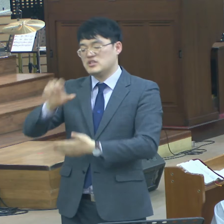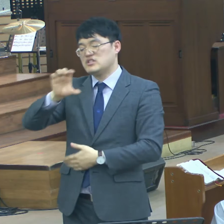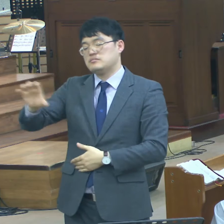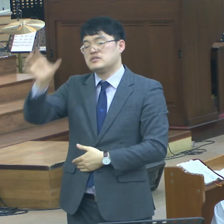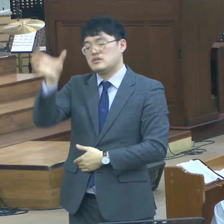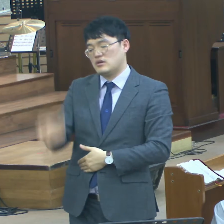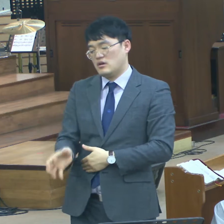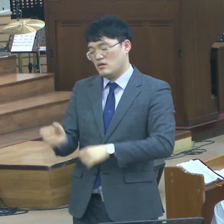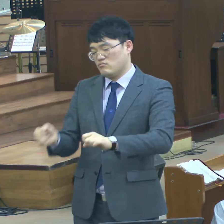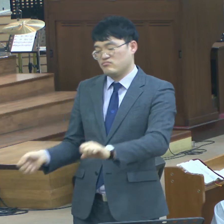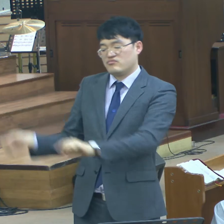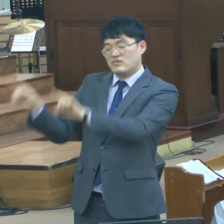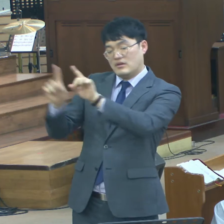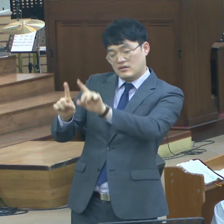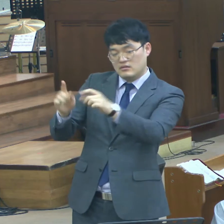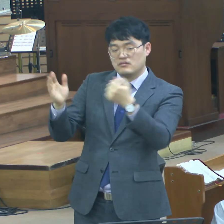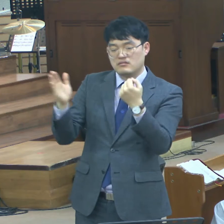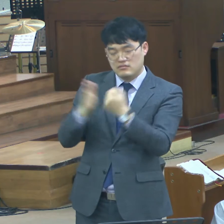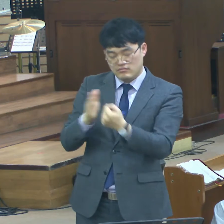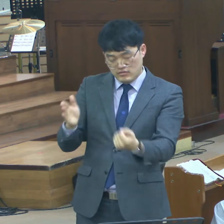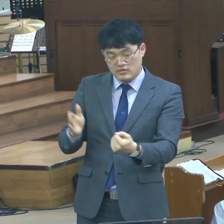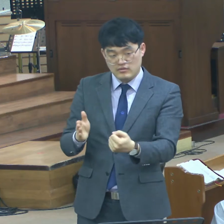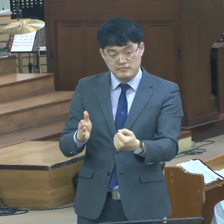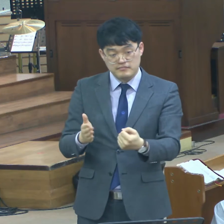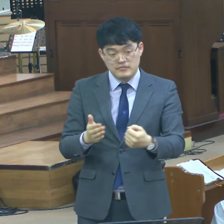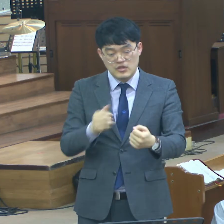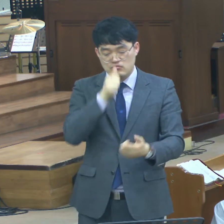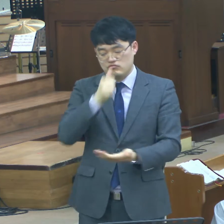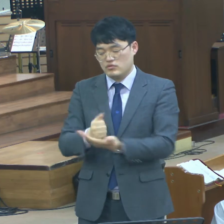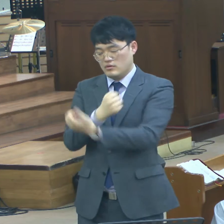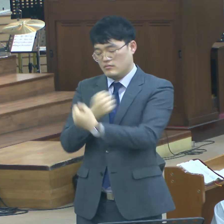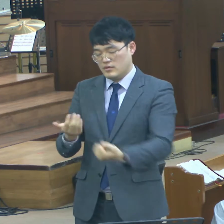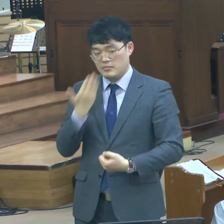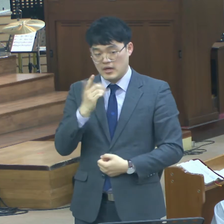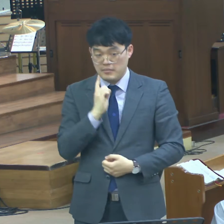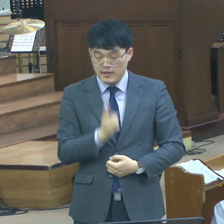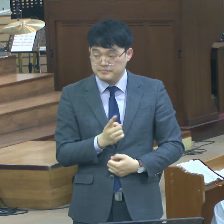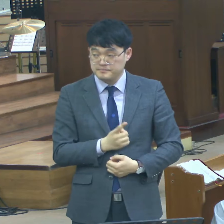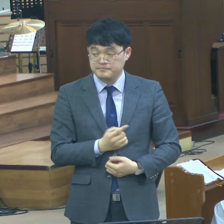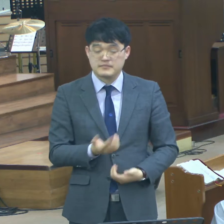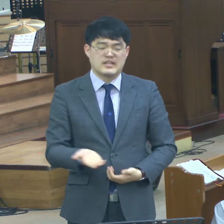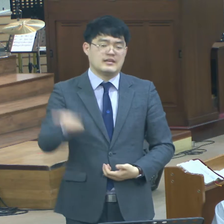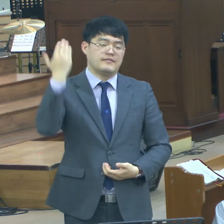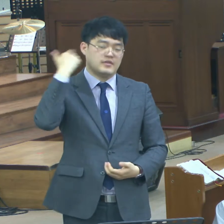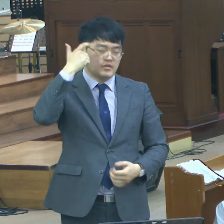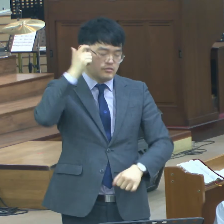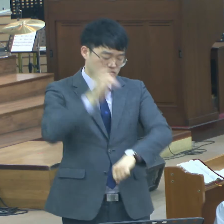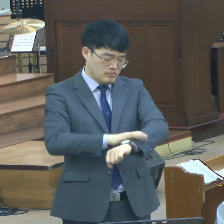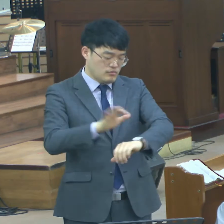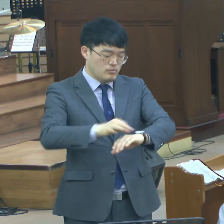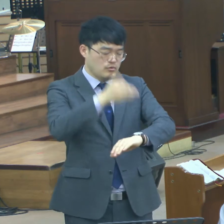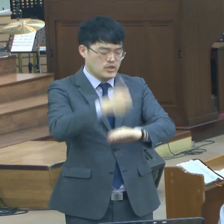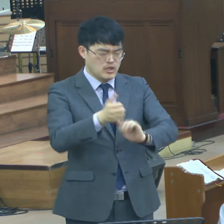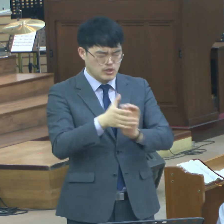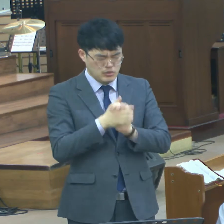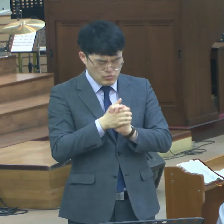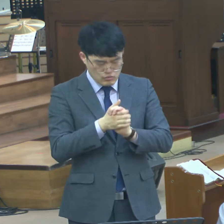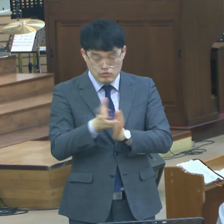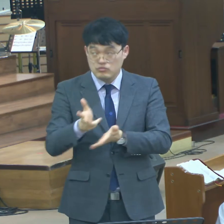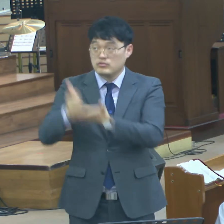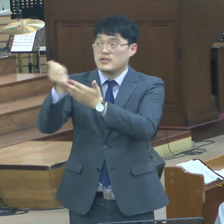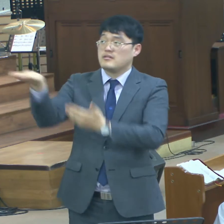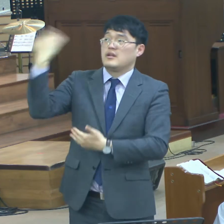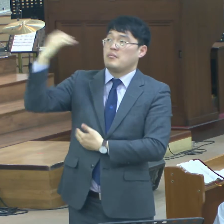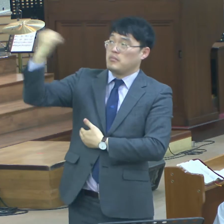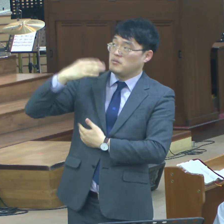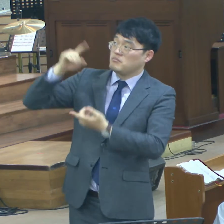개념이 넘어가게 된 거죠. 오래전 솔로몬은 성전을 짓고 이렇게 기도했어요. 주께서 전에 말씀하시기를 내 이름이 거기 있으리라